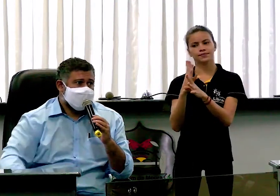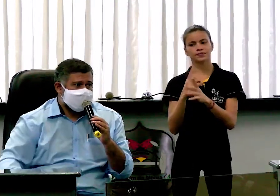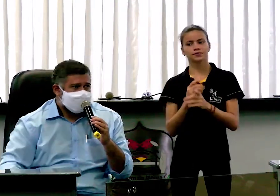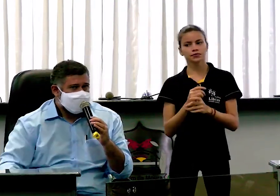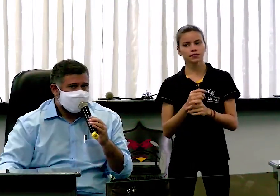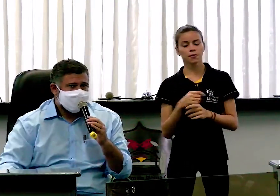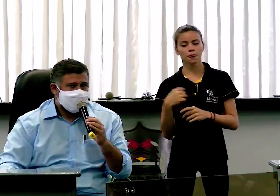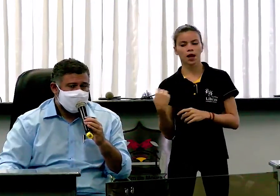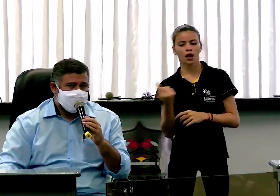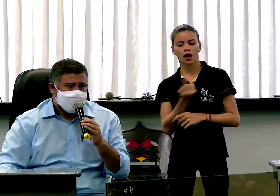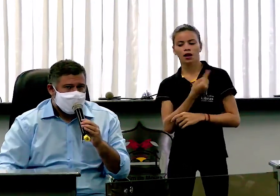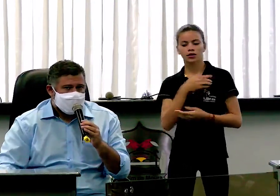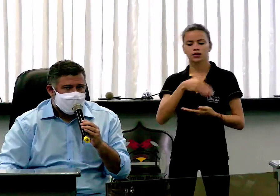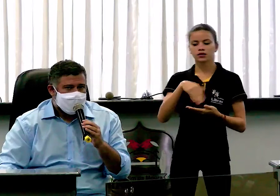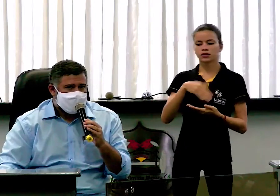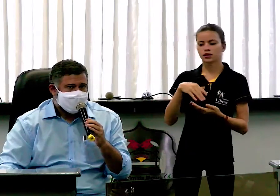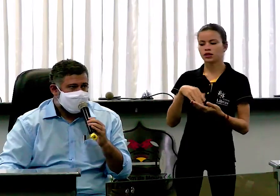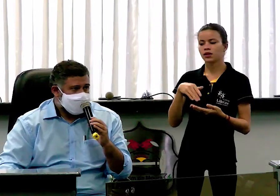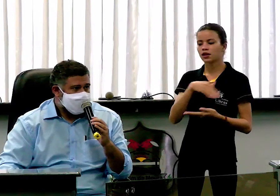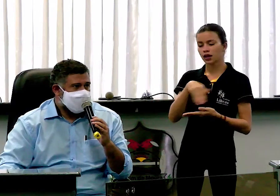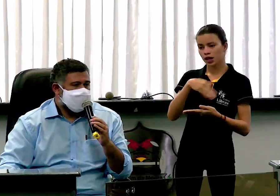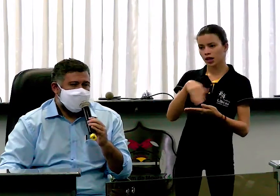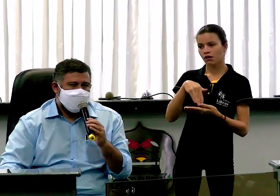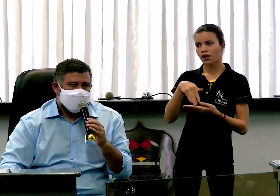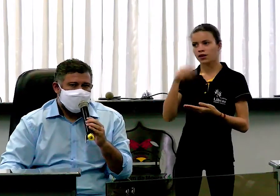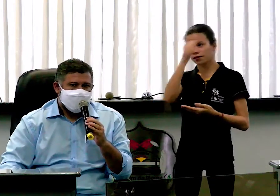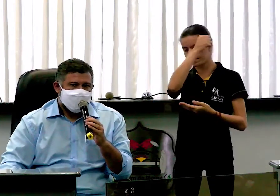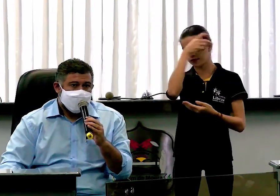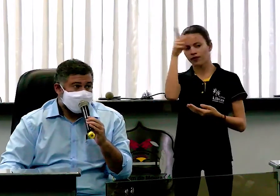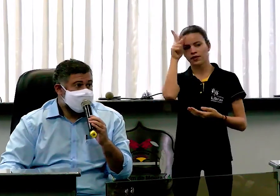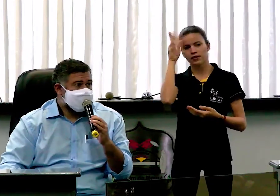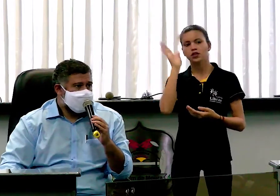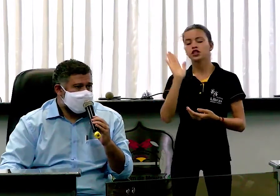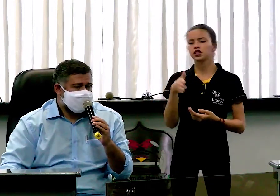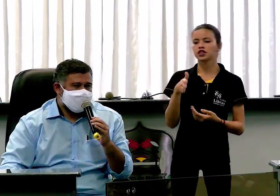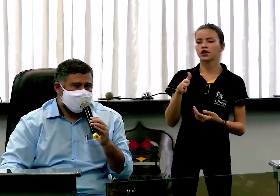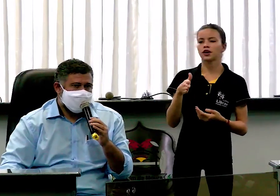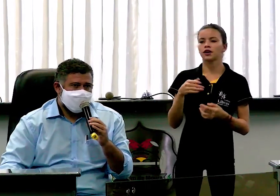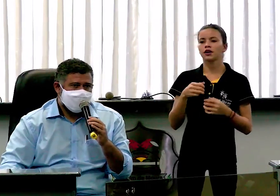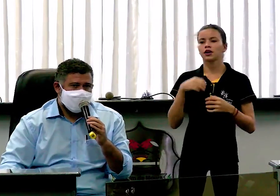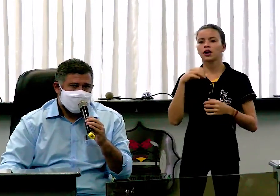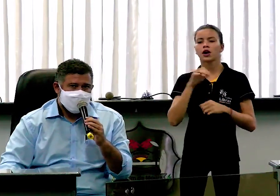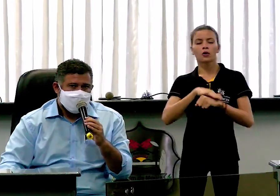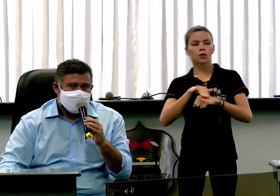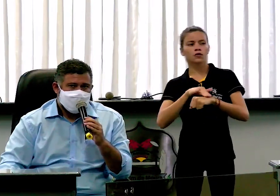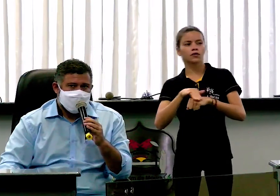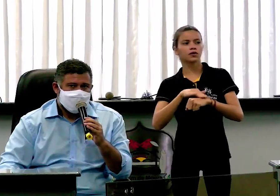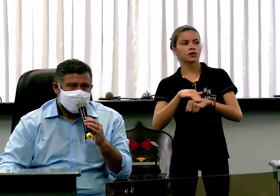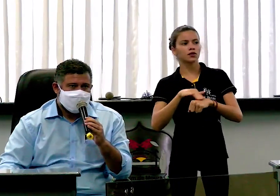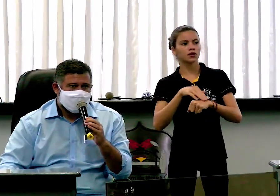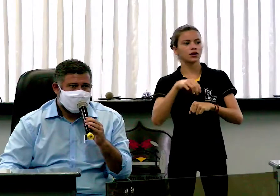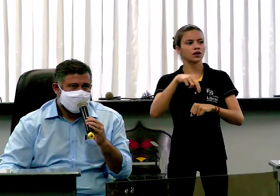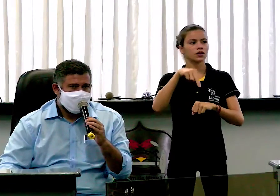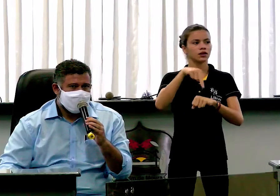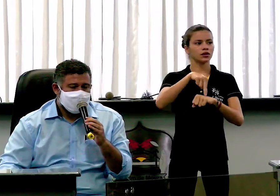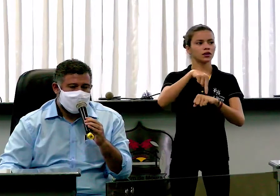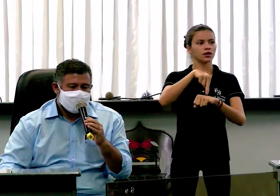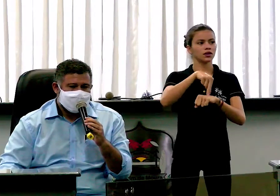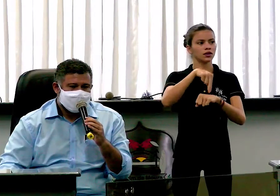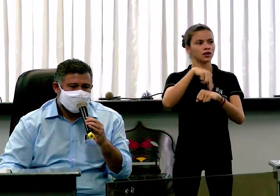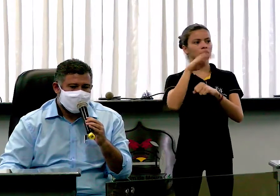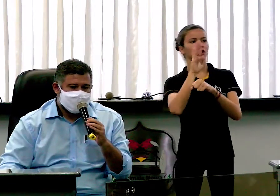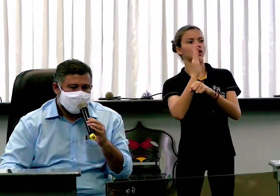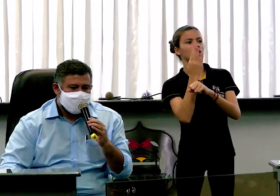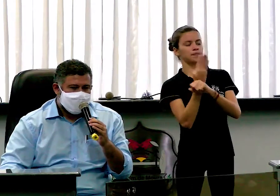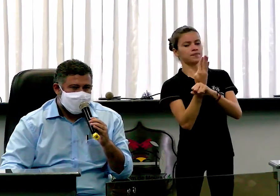brasilândia por estar mais próximo a são miguel falei também com o prefeito de são miguel e nós estamos